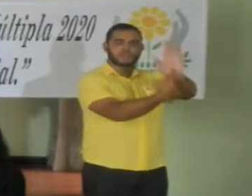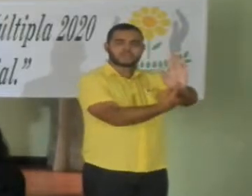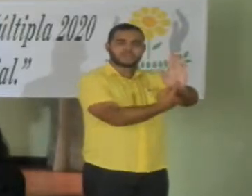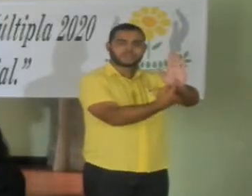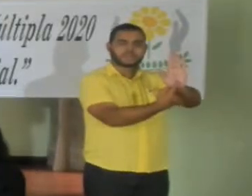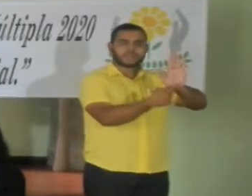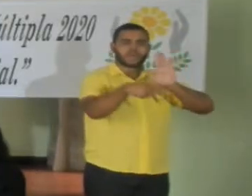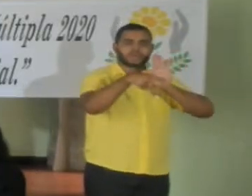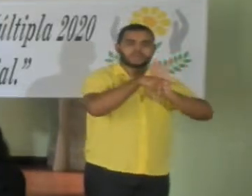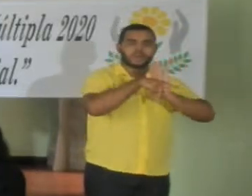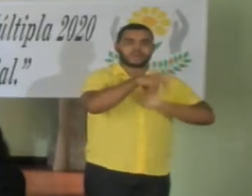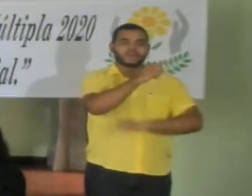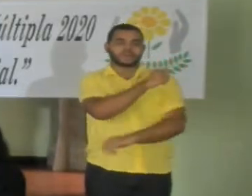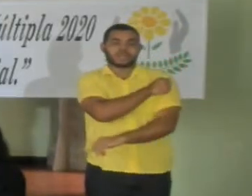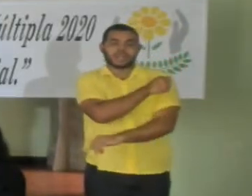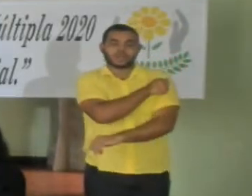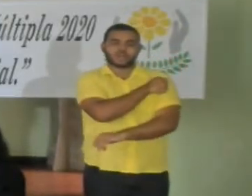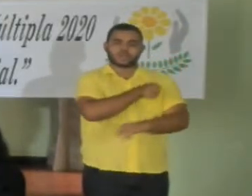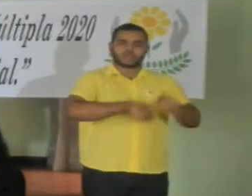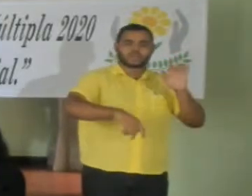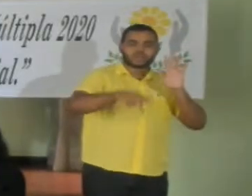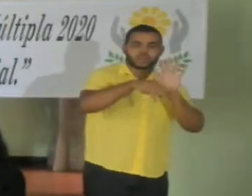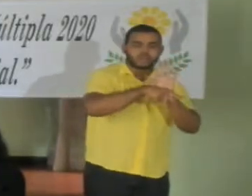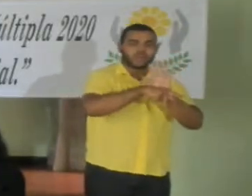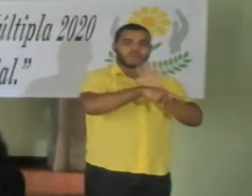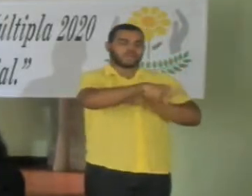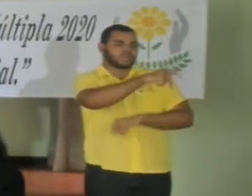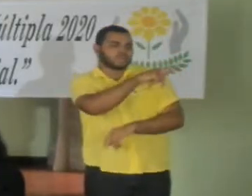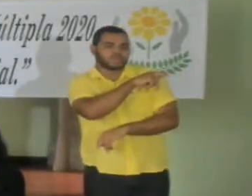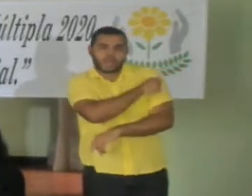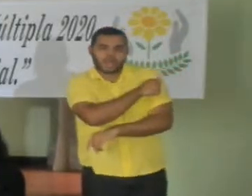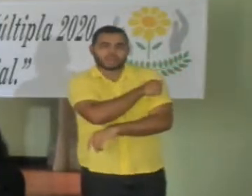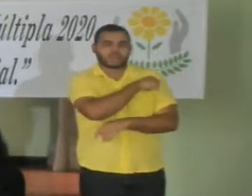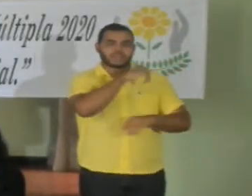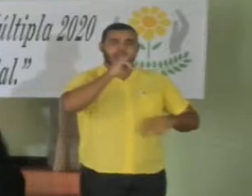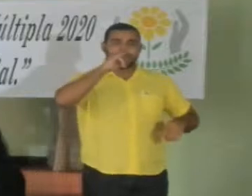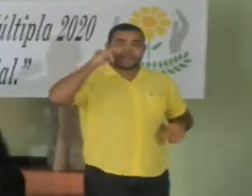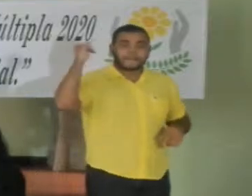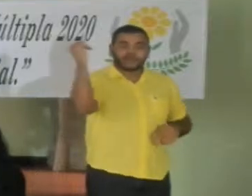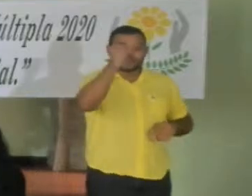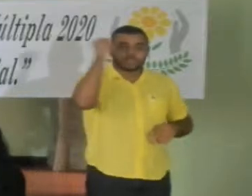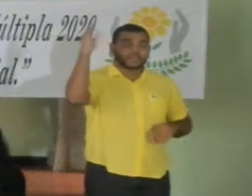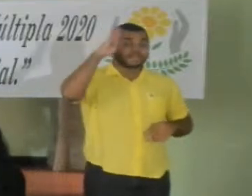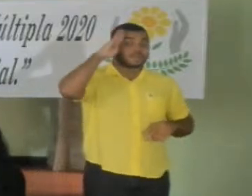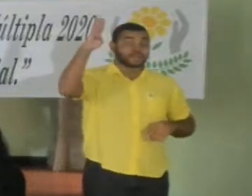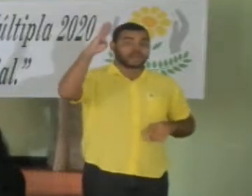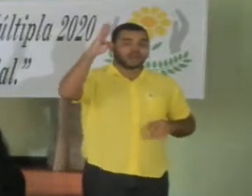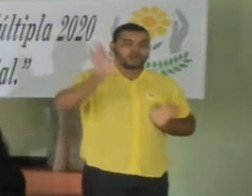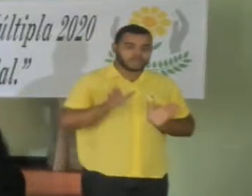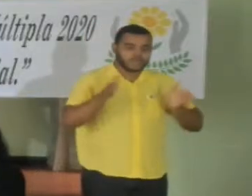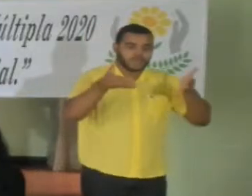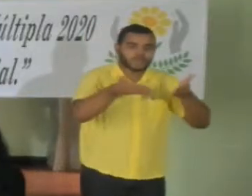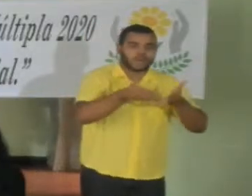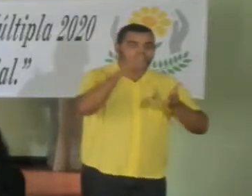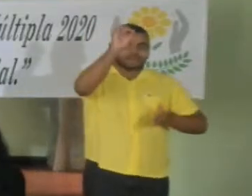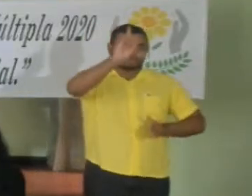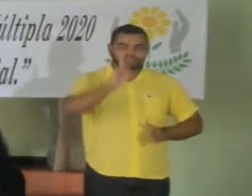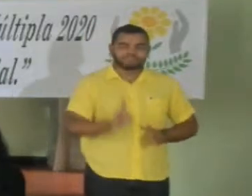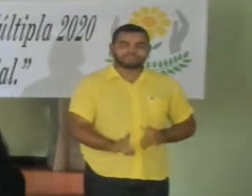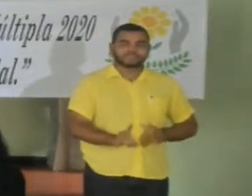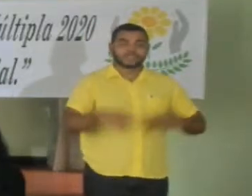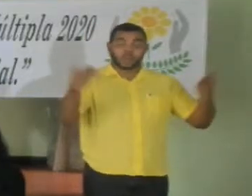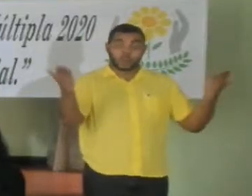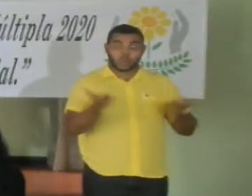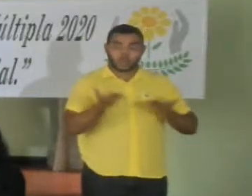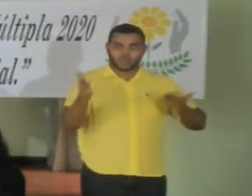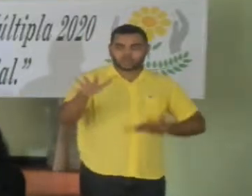o protagonista são eles, né? São eles os autores principais dessa causa, né? Estamos aqui para